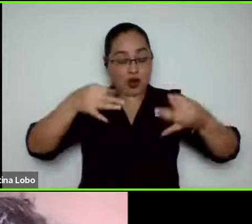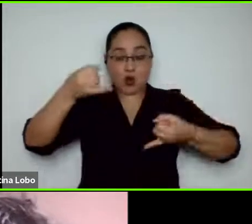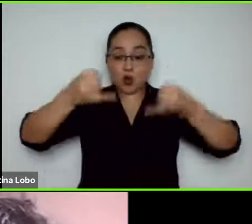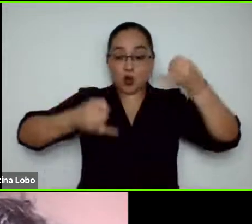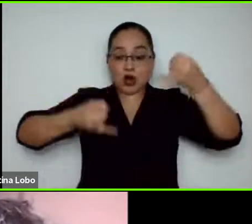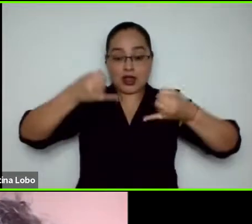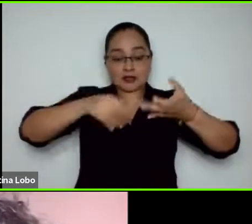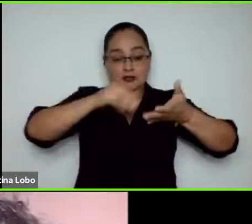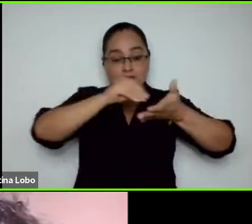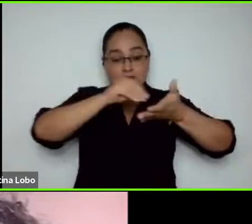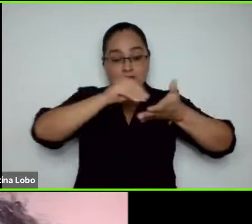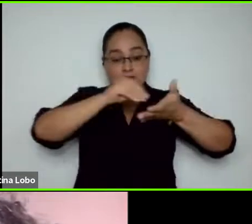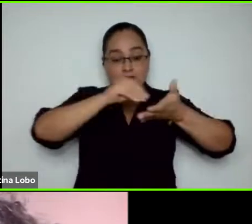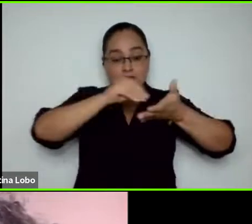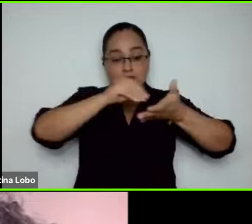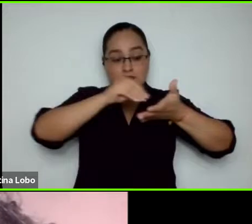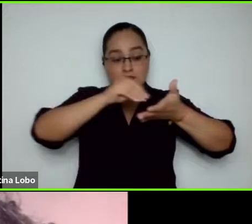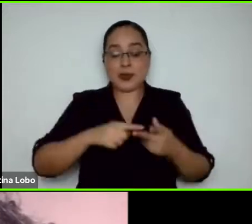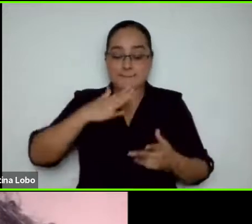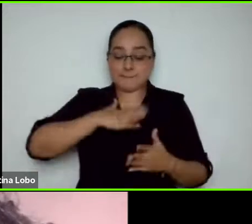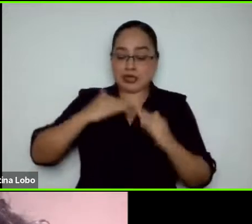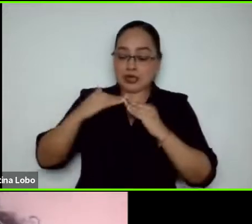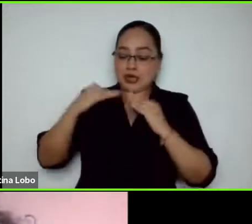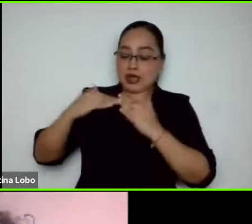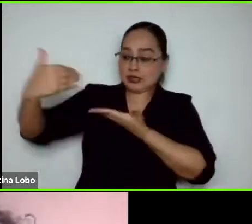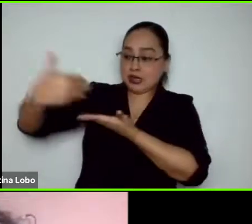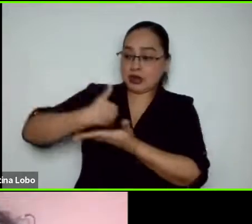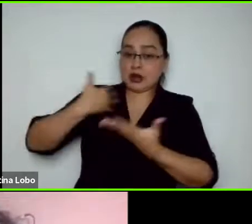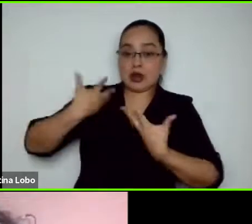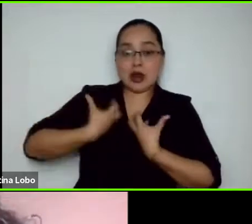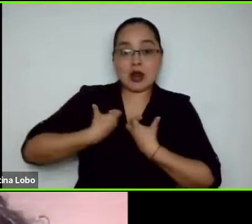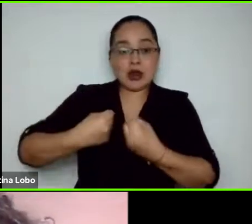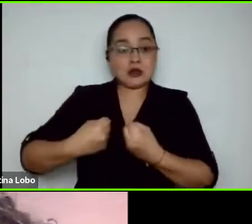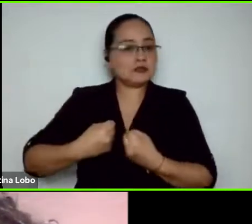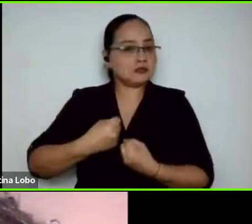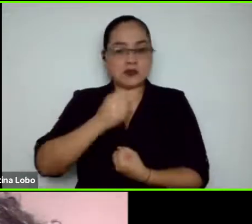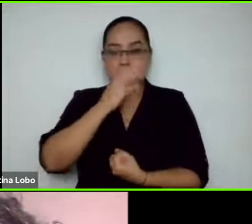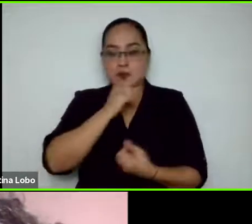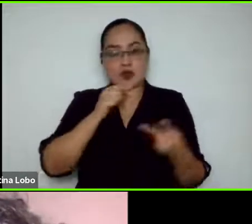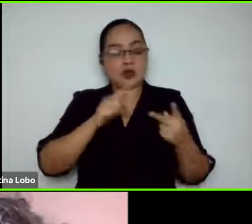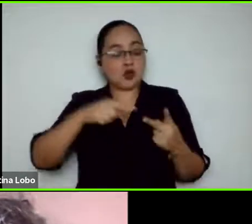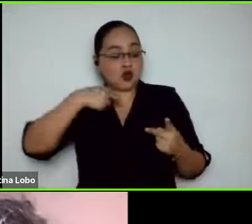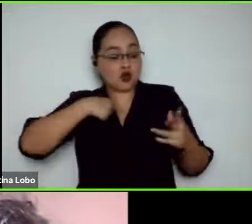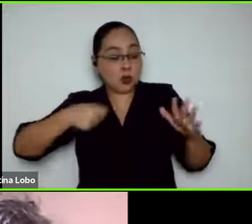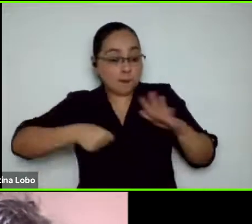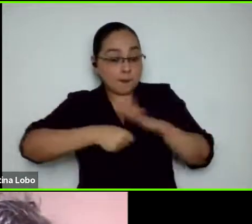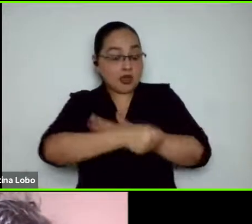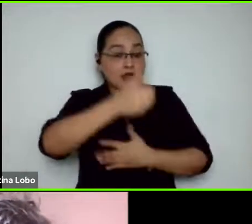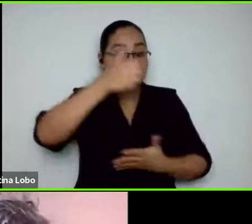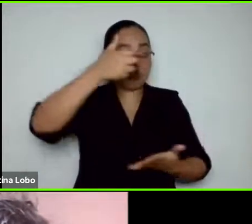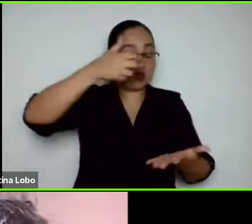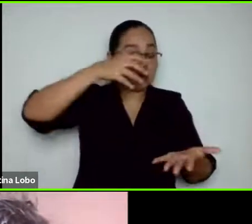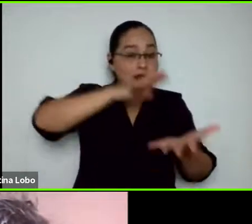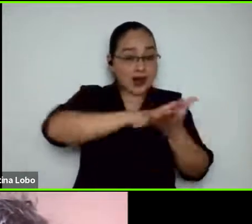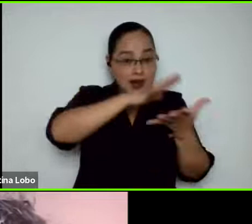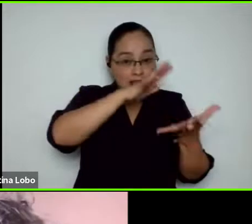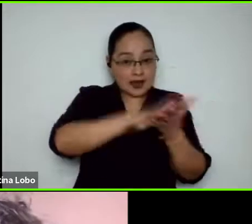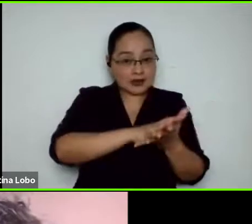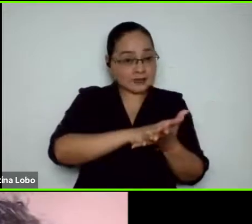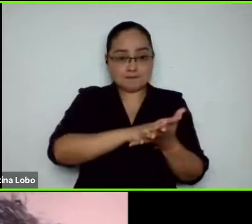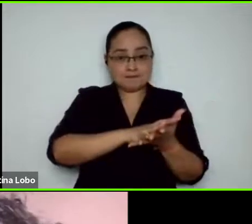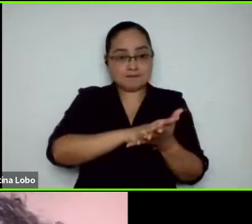orden de cateo. O no me puede meter a la cárcel sin una decisión jurisdiccional que así lo